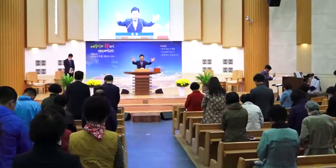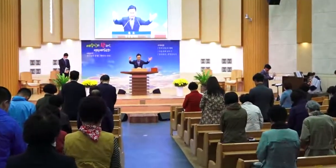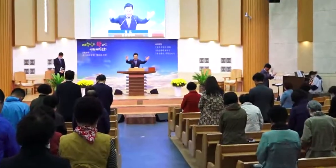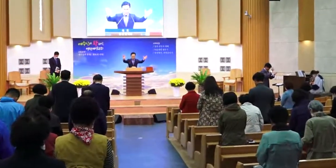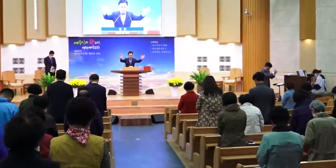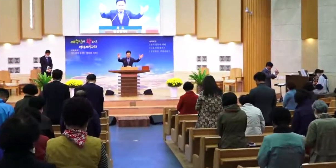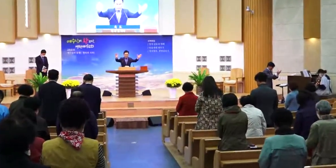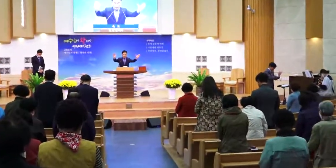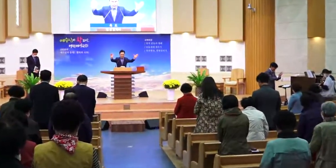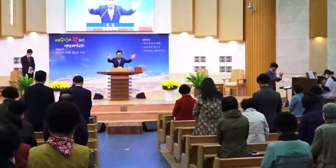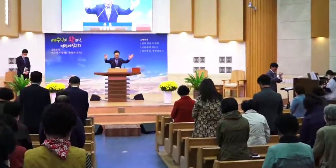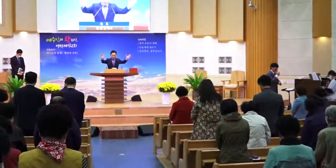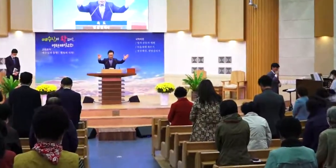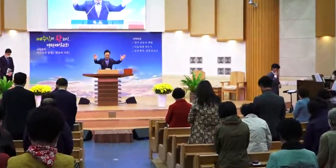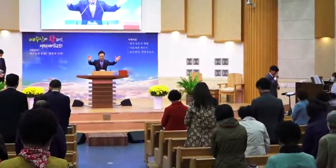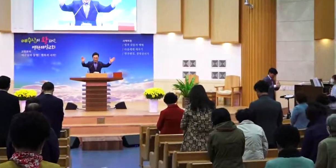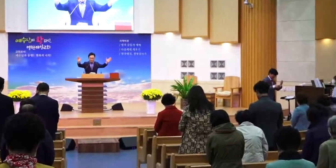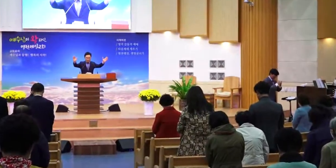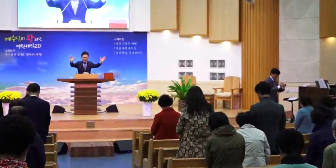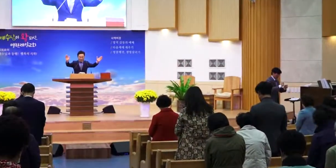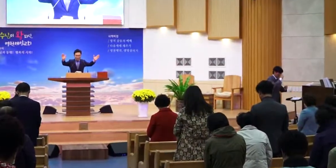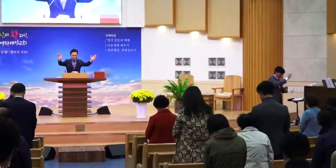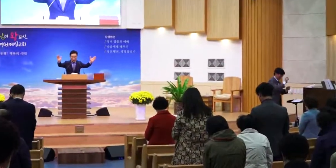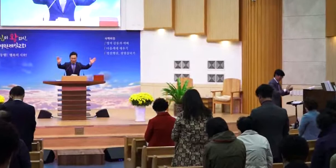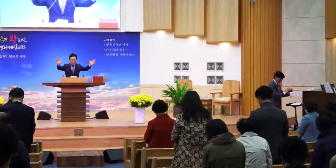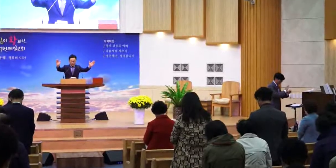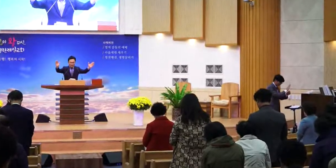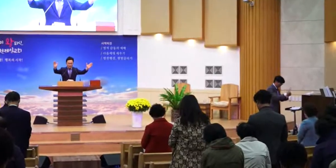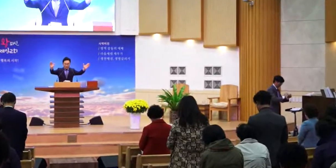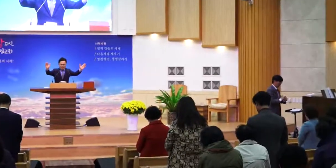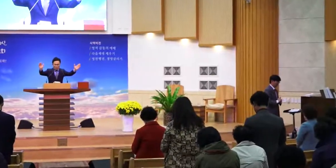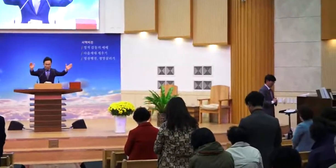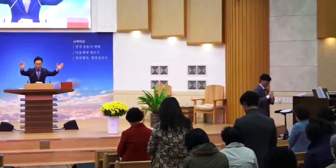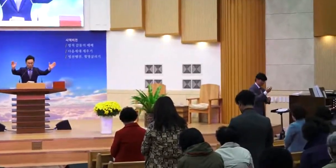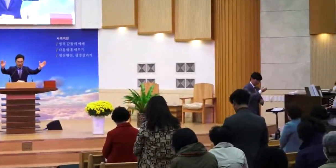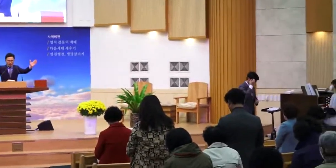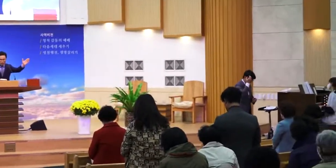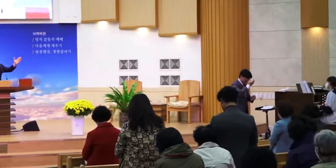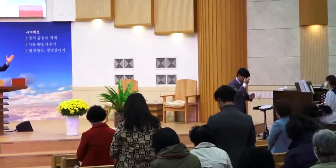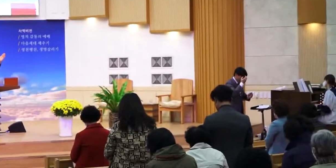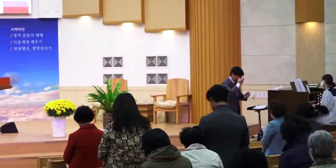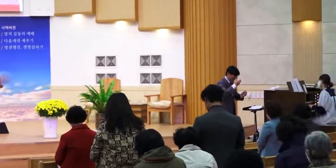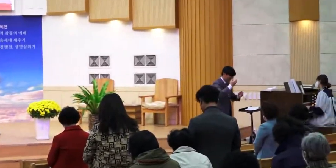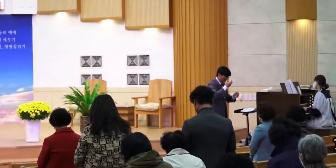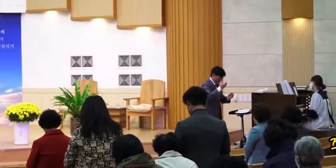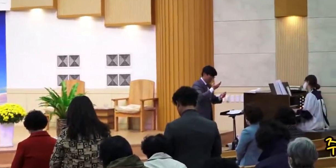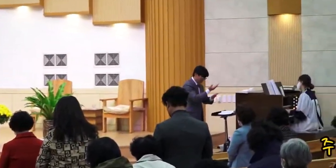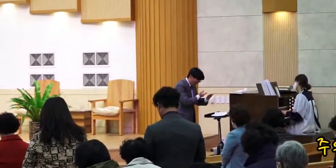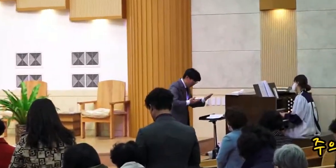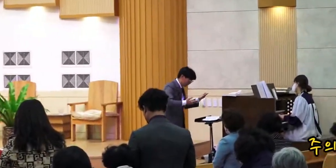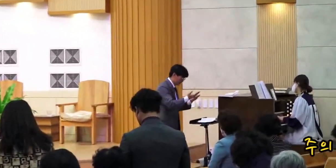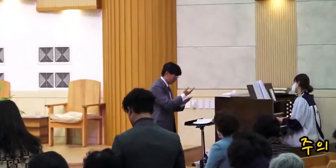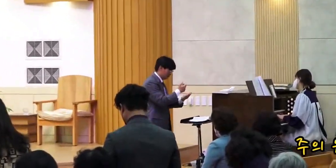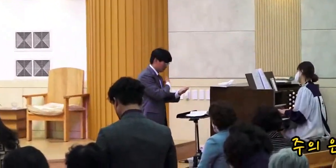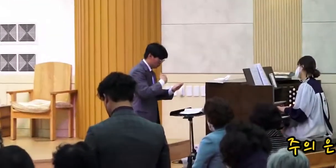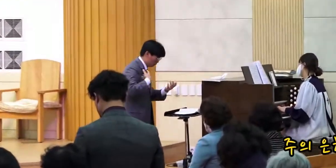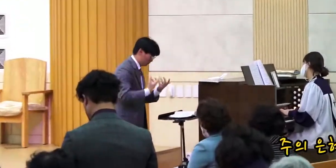은혜와 하나님 아버지의 영원하신 사랑하심과 성령님의 교통하심과